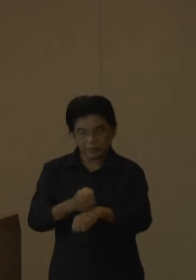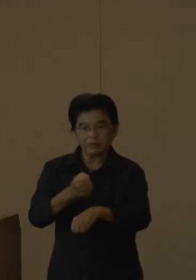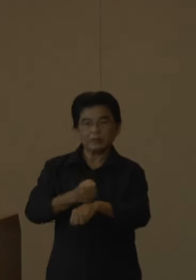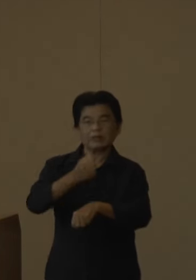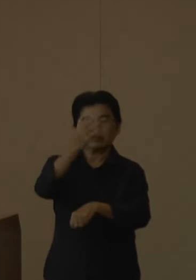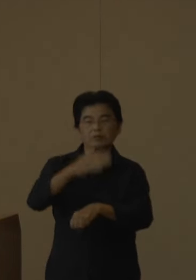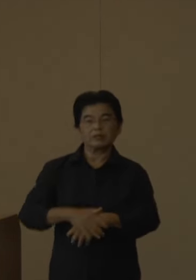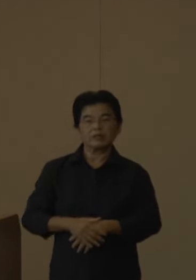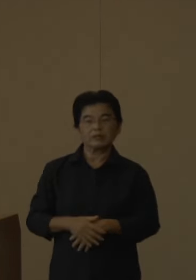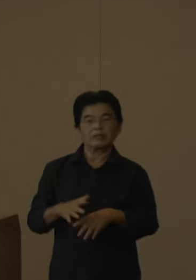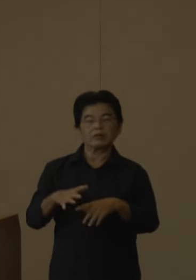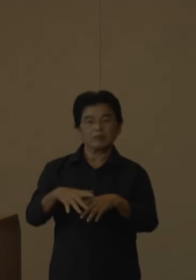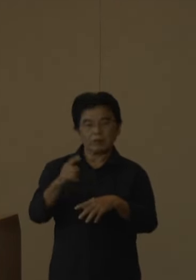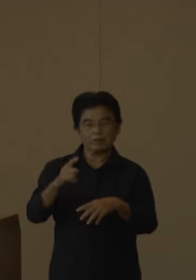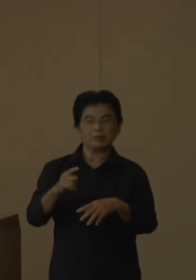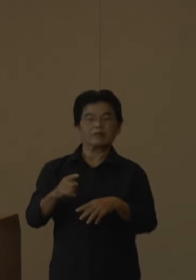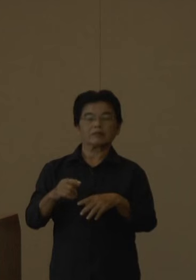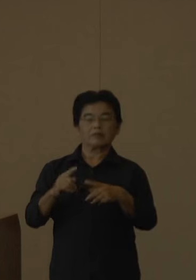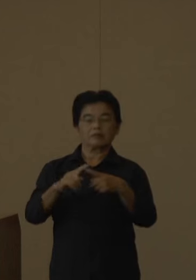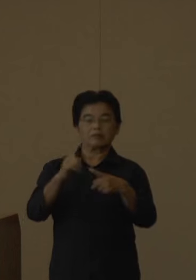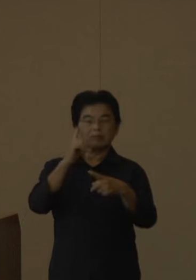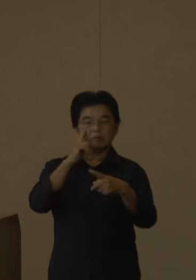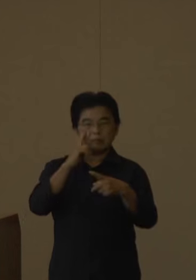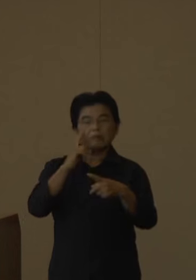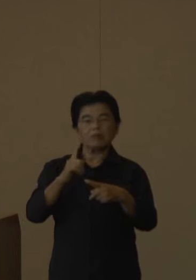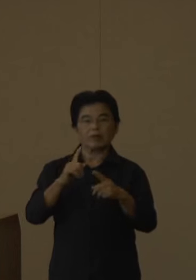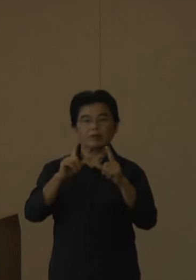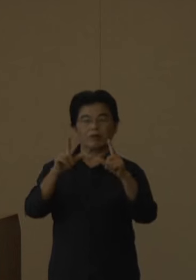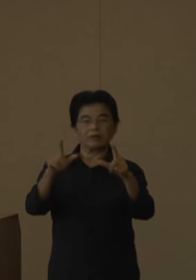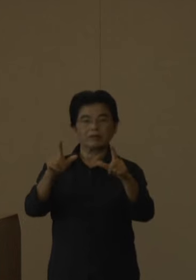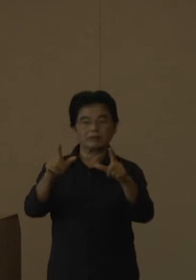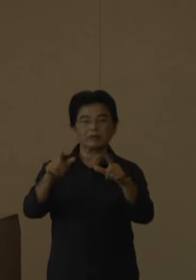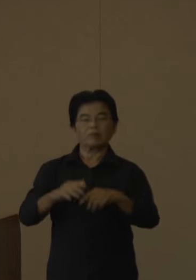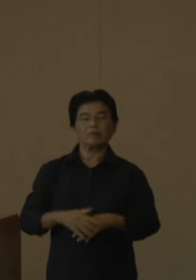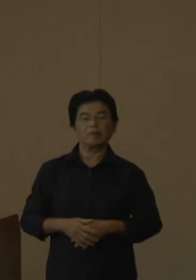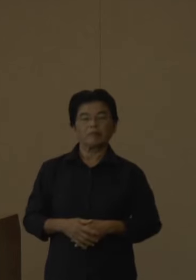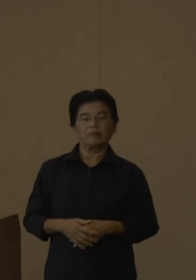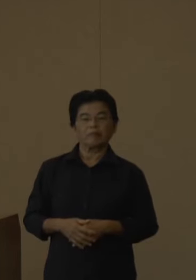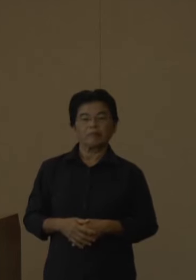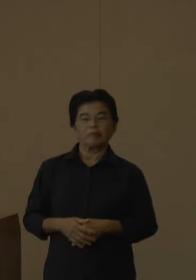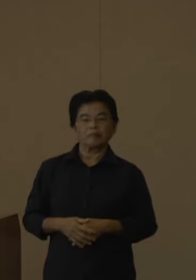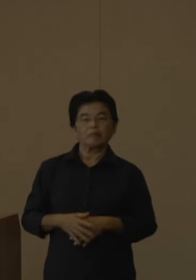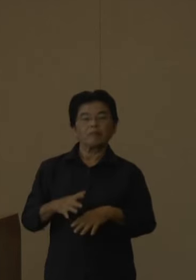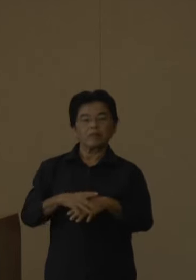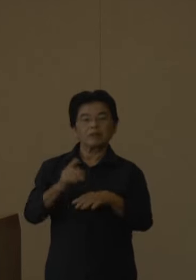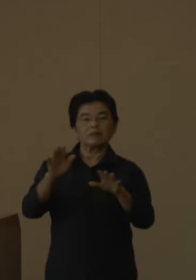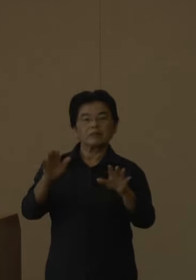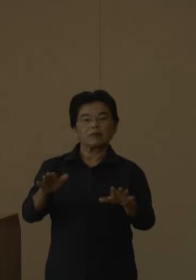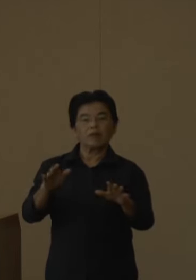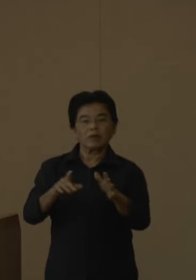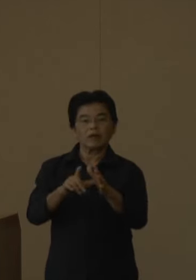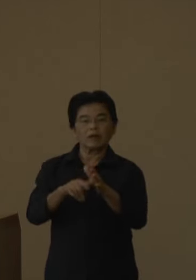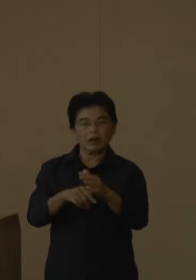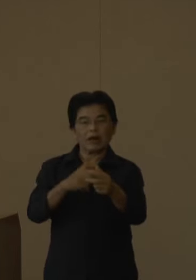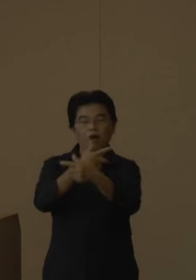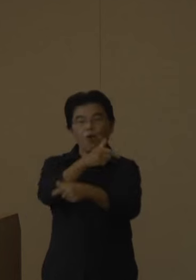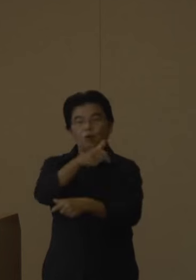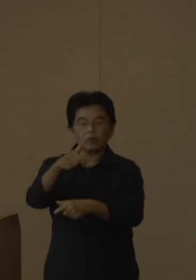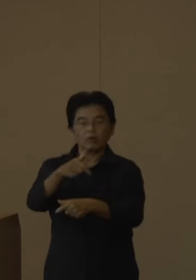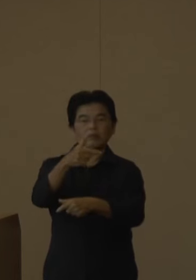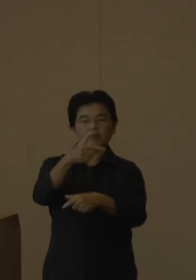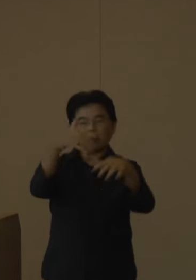ます。まず、冒頭 の、 発言を申し上げたいと思います。まず今般の北部地域における大